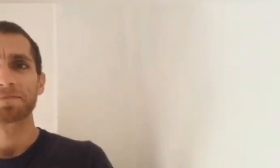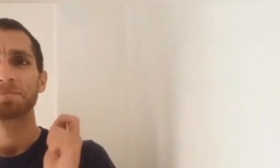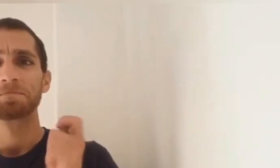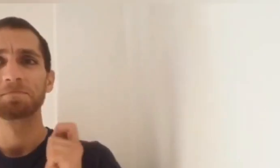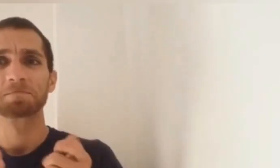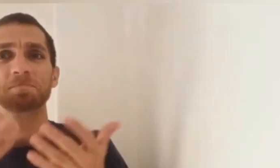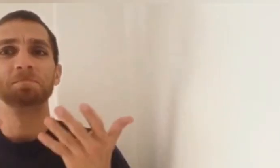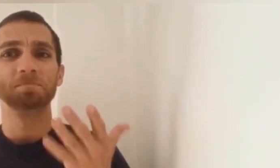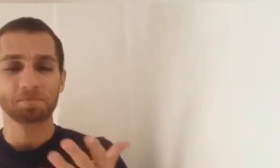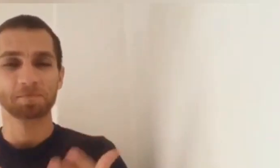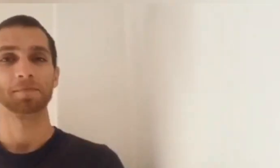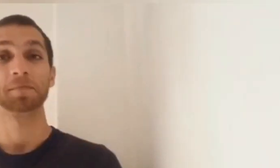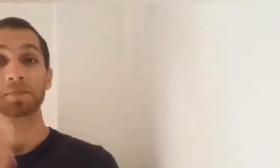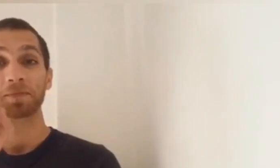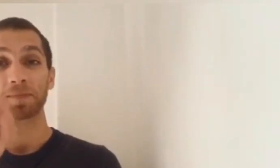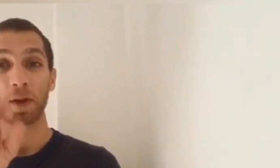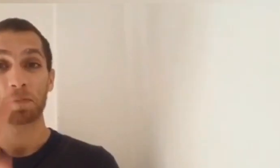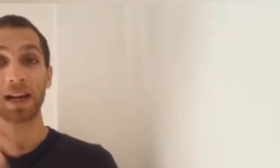¿Quién soy?